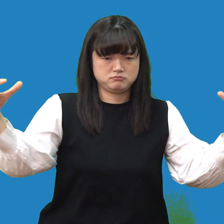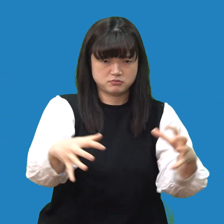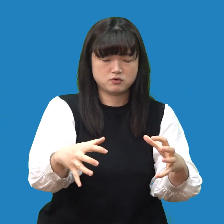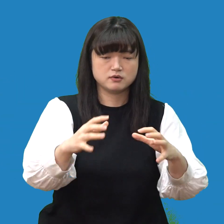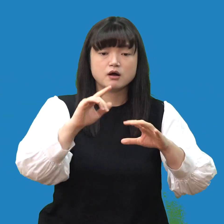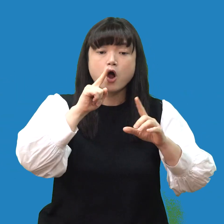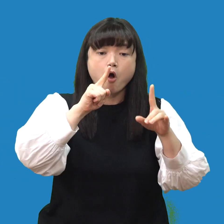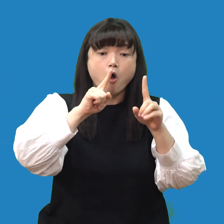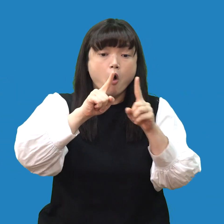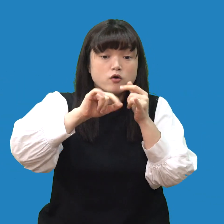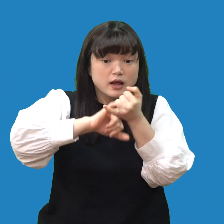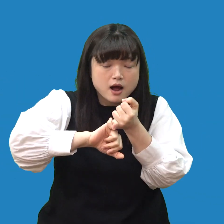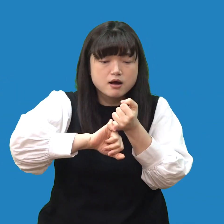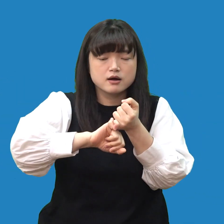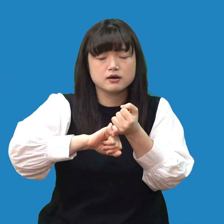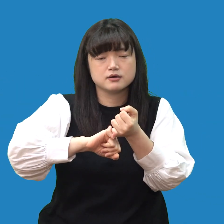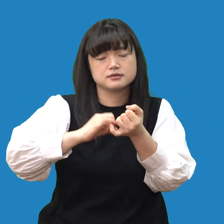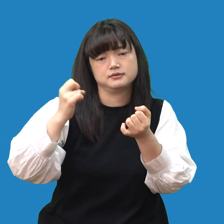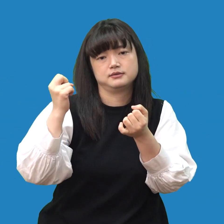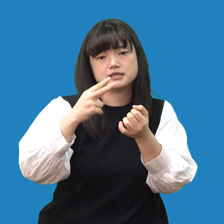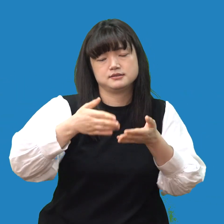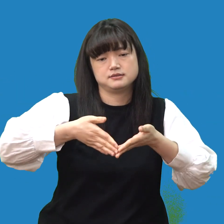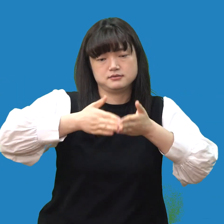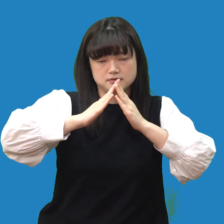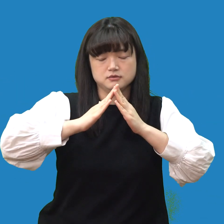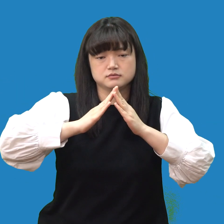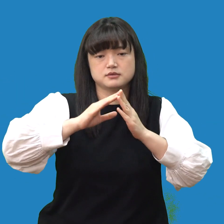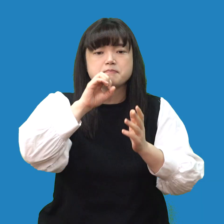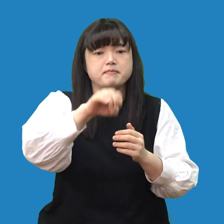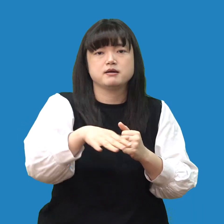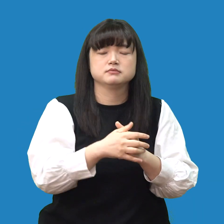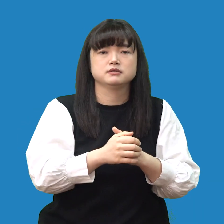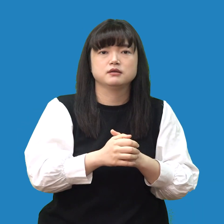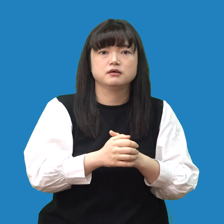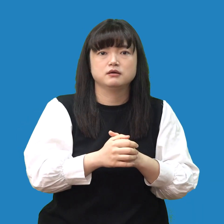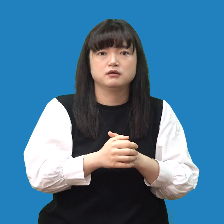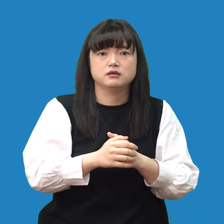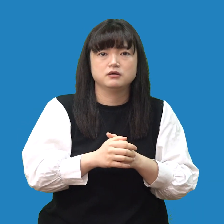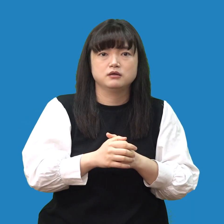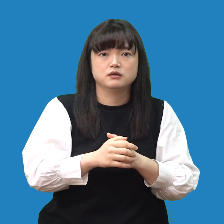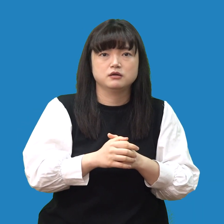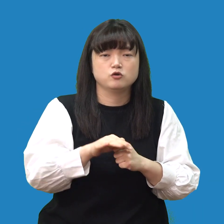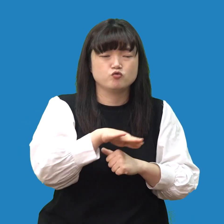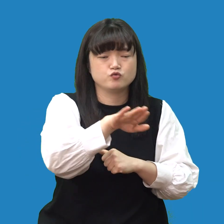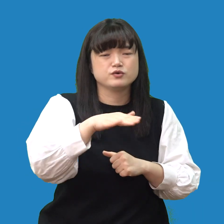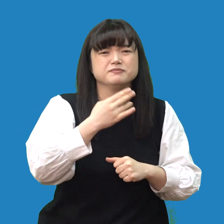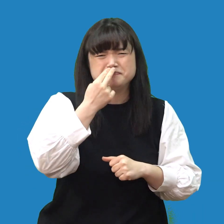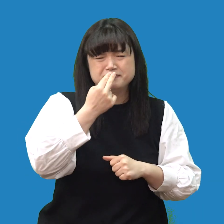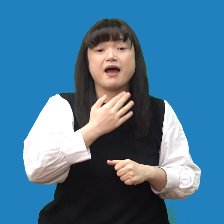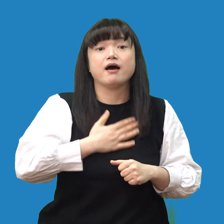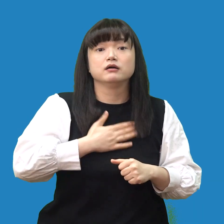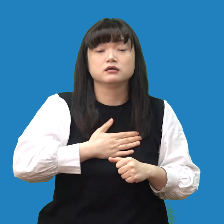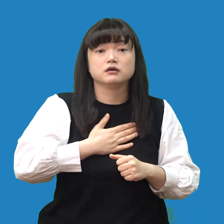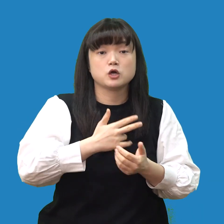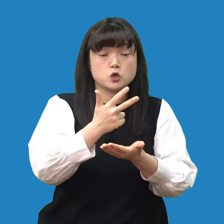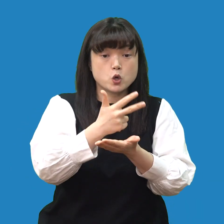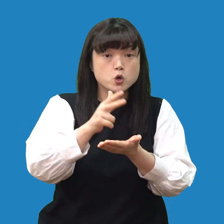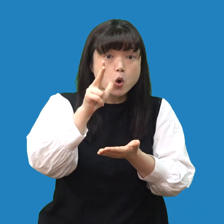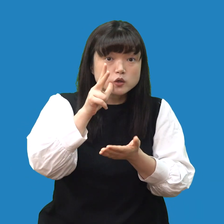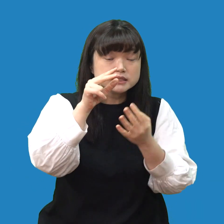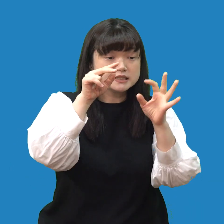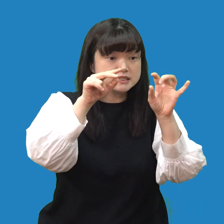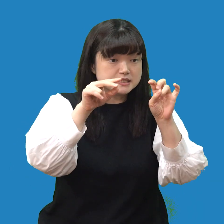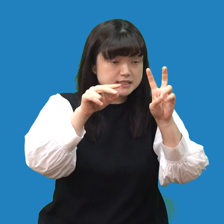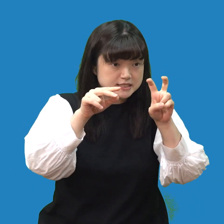언약을 새롭게 하면서 결단을 촉구합니다. 그때 뭐라고 했습니까? 우리에게 유명해진 말이 있습니다. 여호수아서 24장